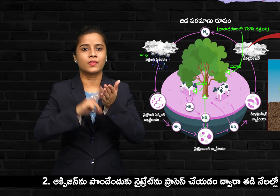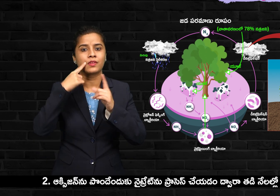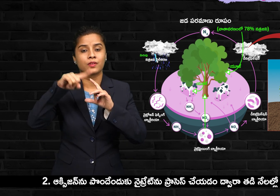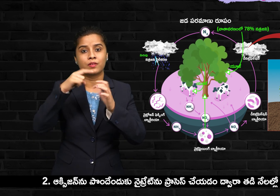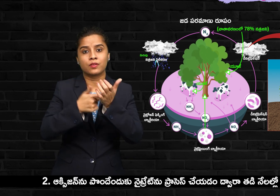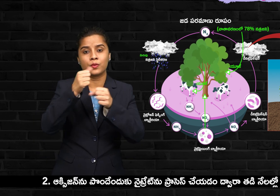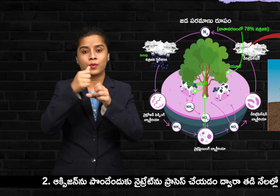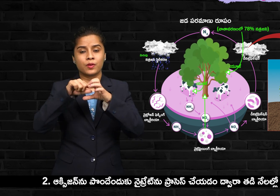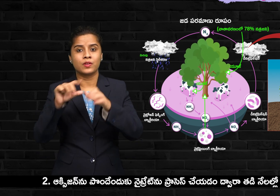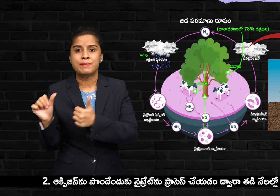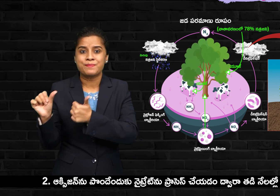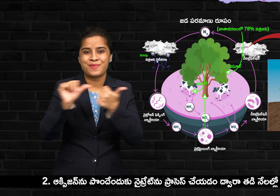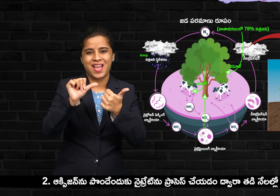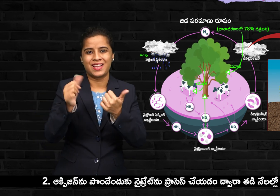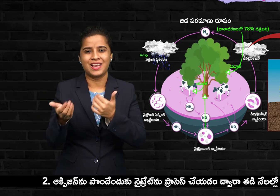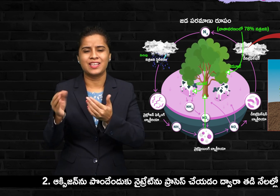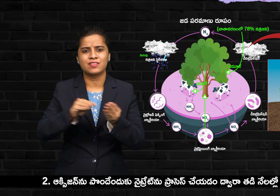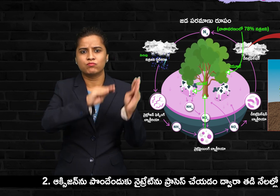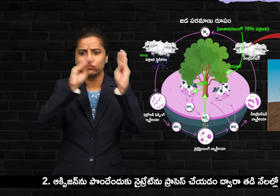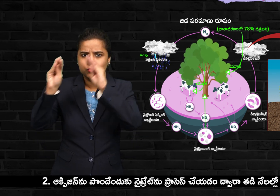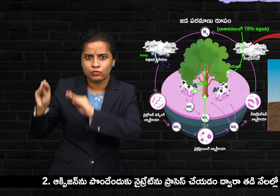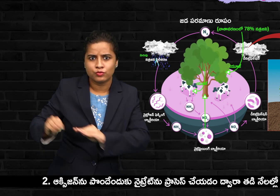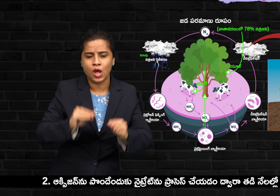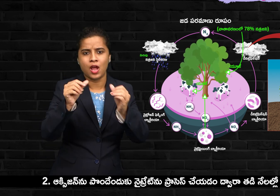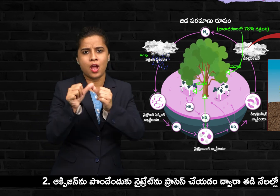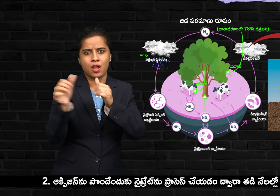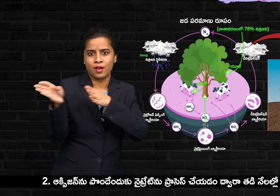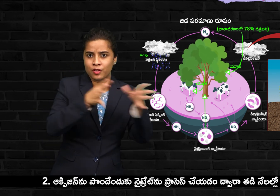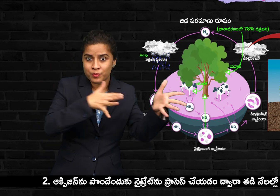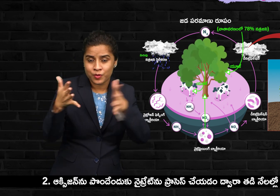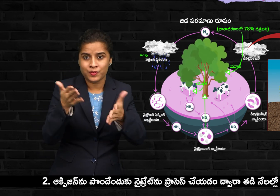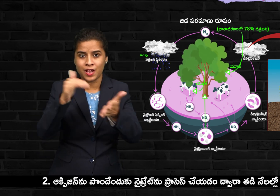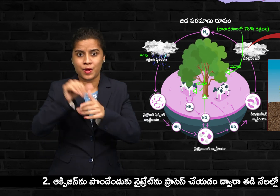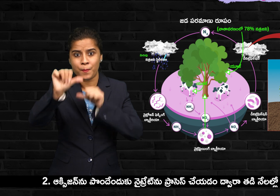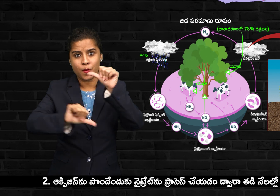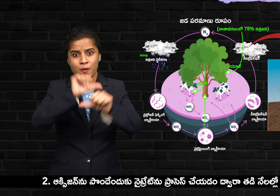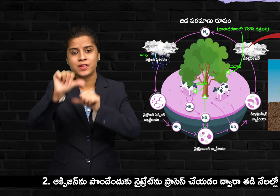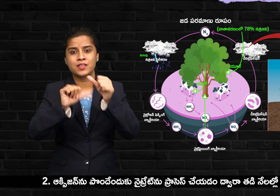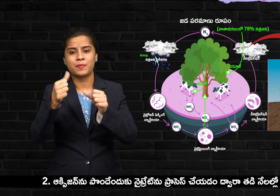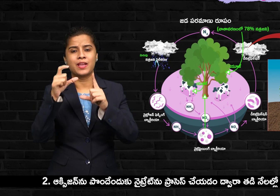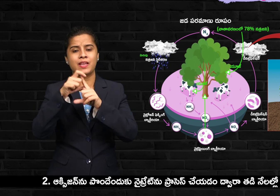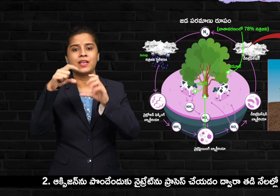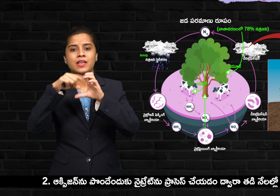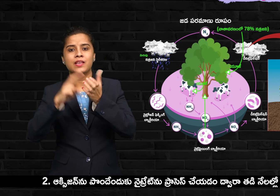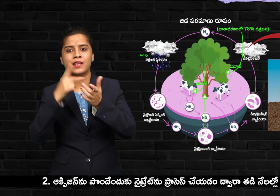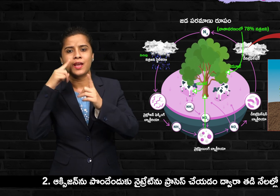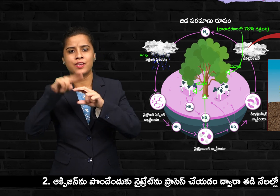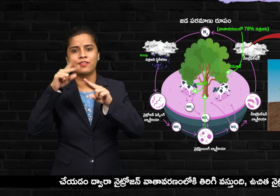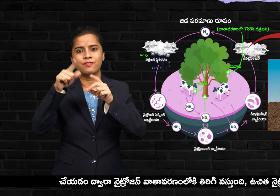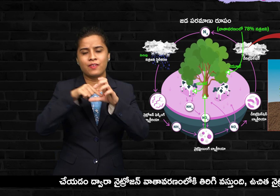2. ఆక్సిజన్ను పొందేందుకు నైట్రేట్ను ప్రాసెస్ చేయడం ద్వారా తడి నేలల్లో బ్యాక్టీరియాను నిర్వీర్యం చేయడం